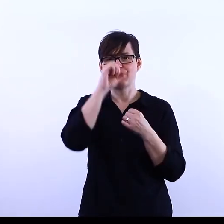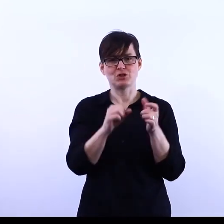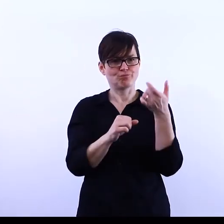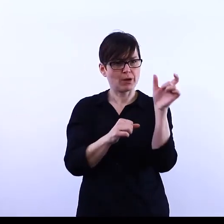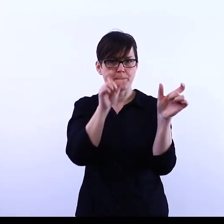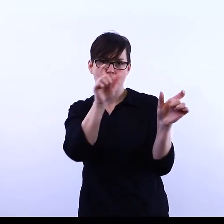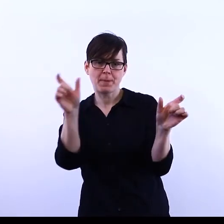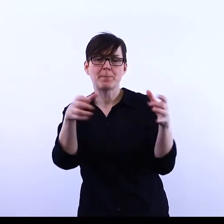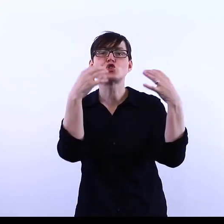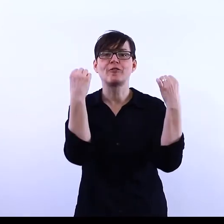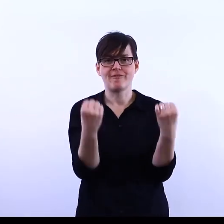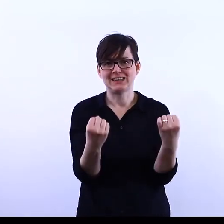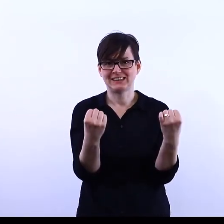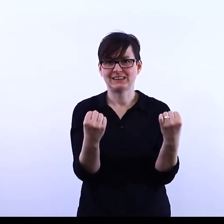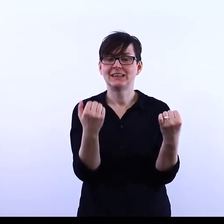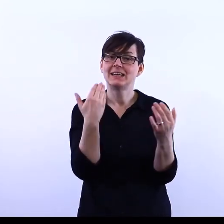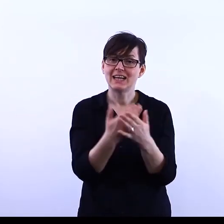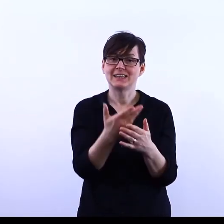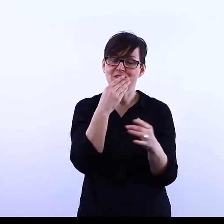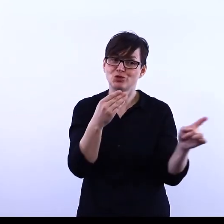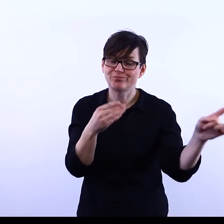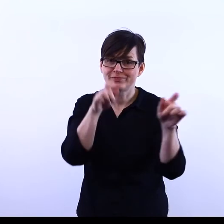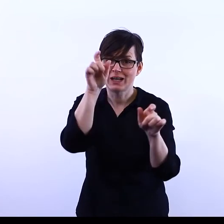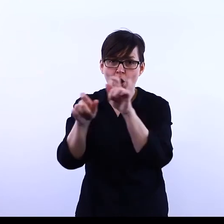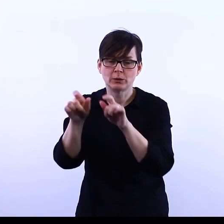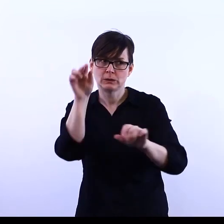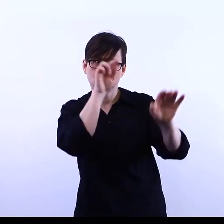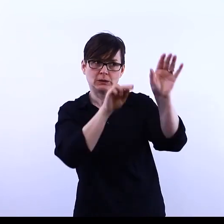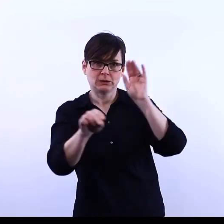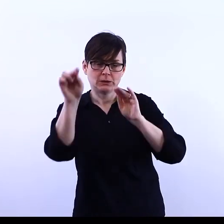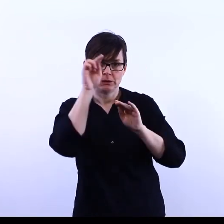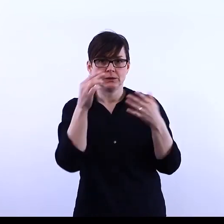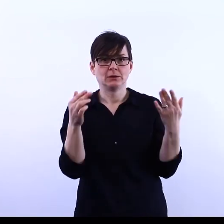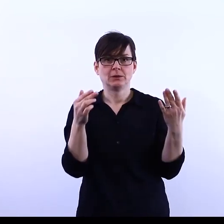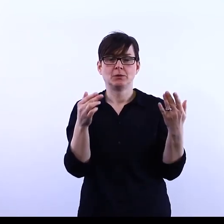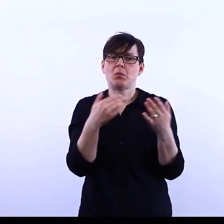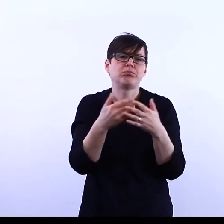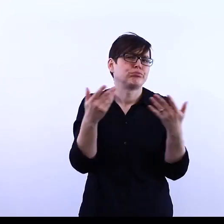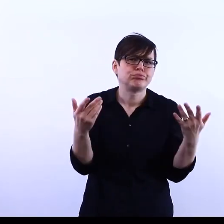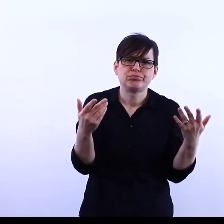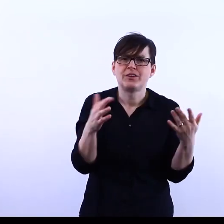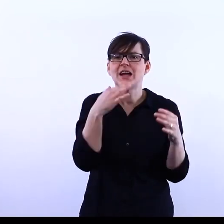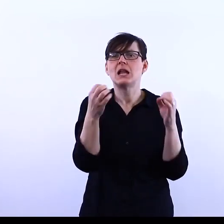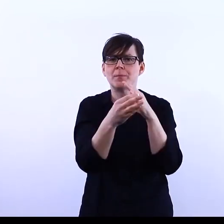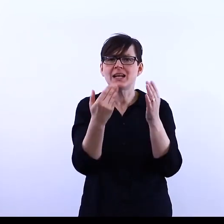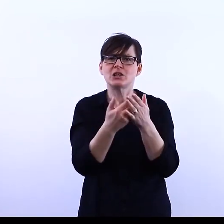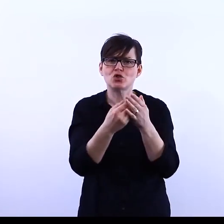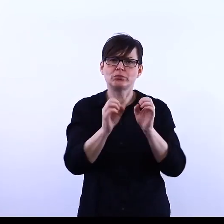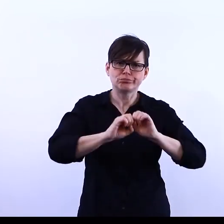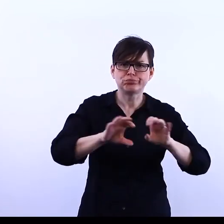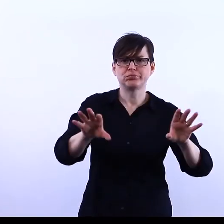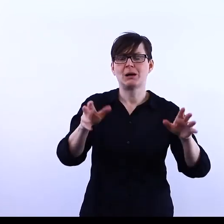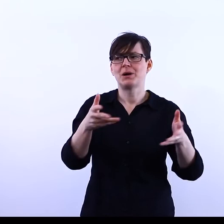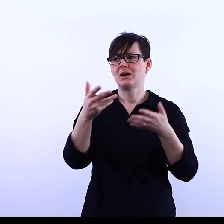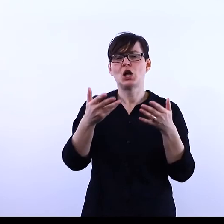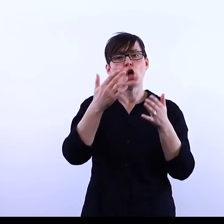Es wäre schon gut, wenn sich das eine oder andere Medium, viele machen das sehr gut, aber noch stärker